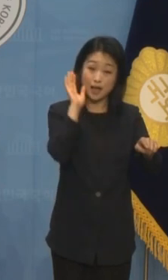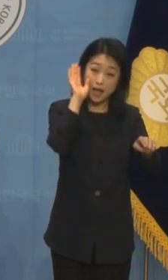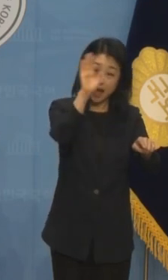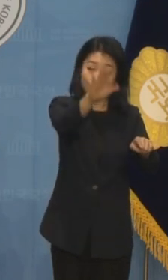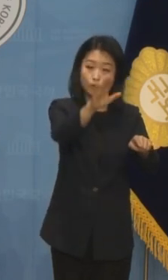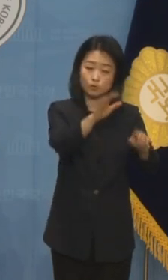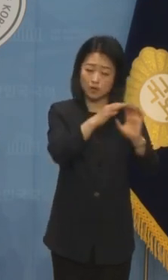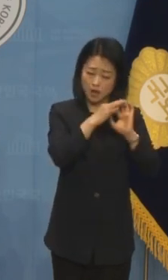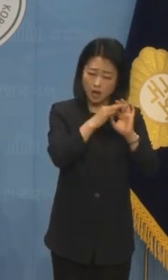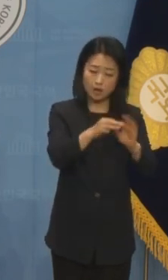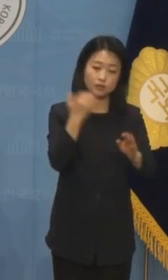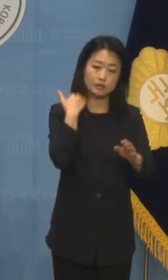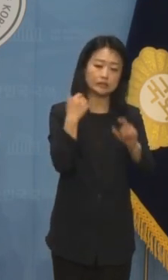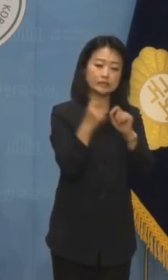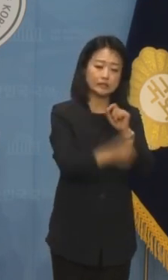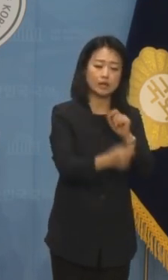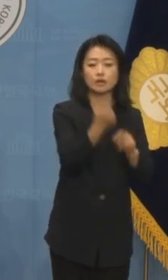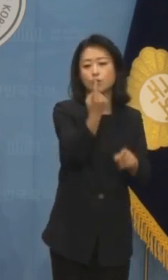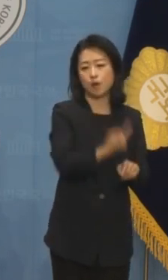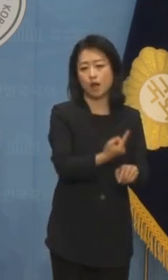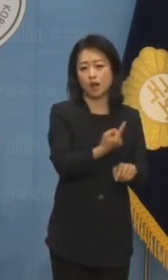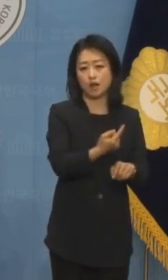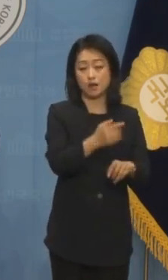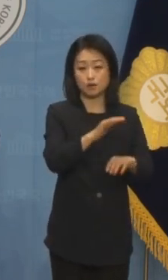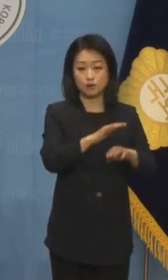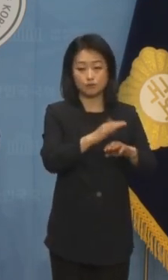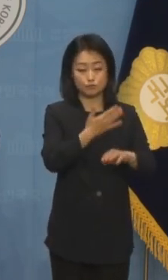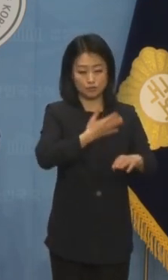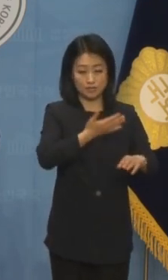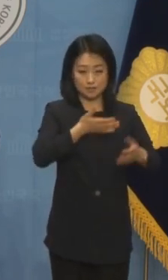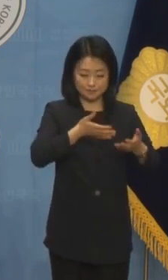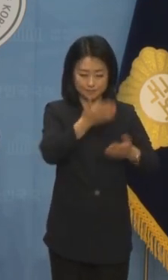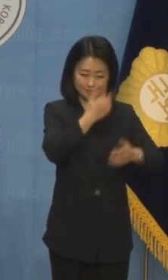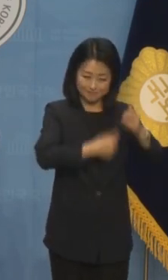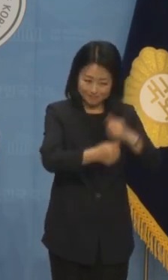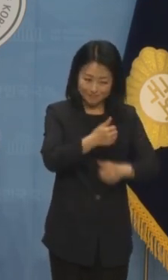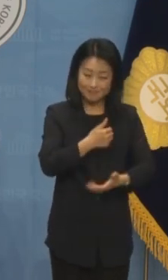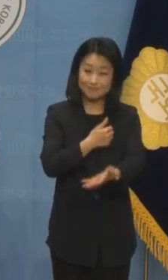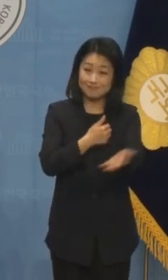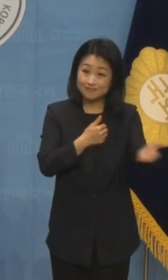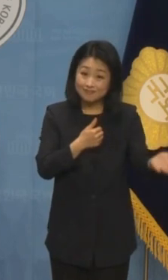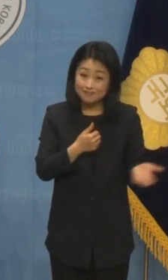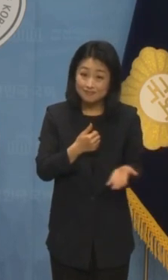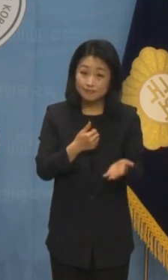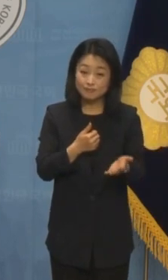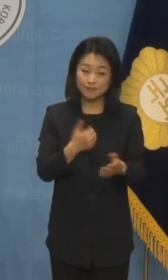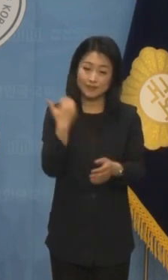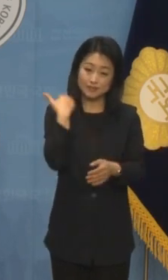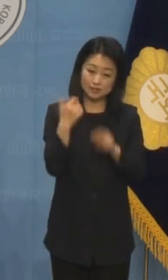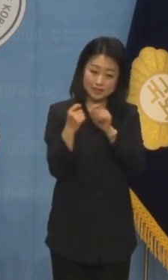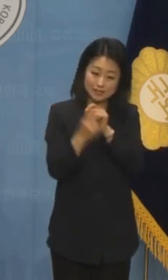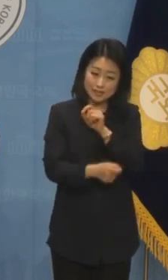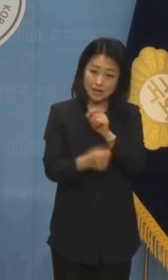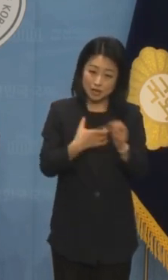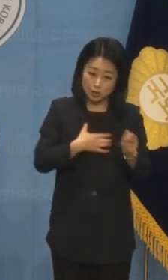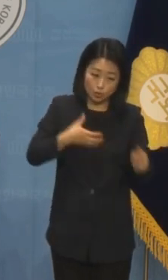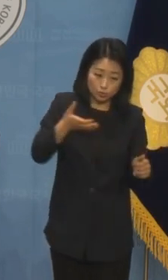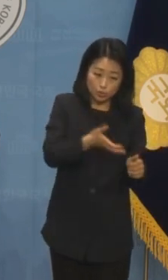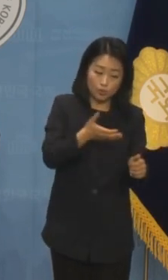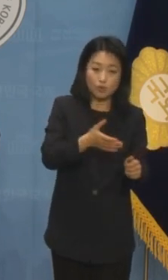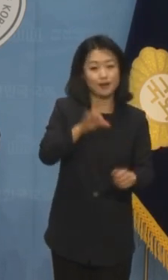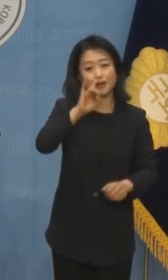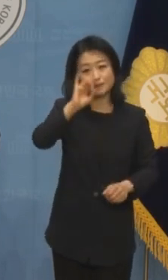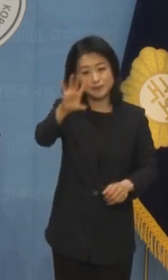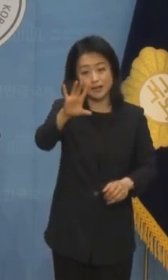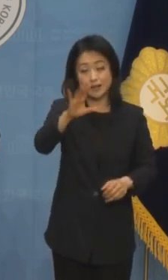2200년도에도 존재할 것입니다. 우리는 우리 후배들에게 우리 다음 세대를 이어갈 그들에게 이러한 고통을 남기셔는 안